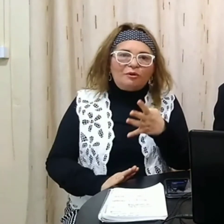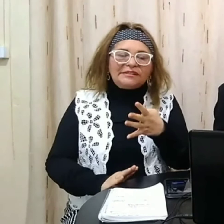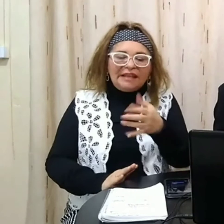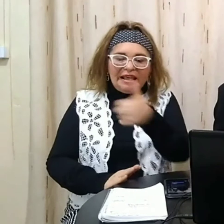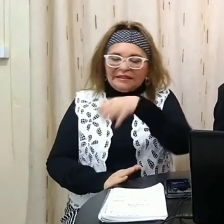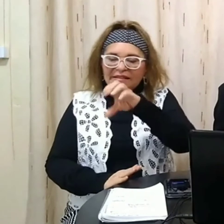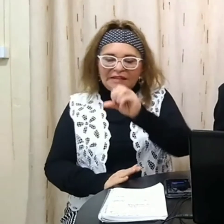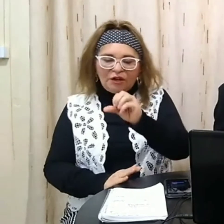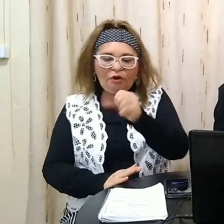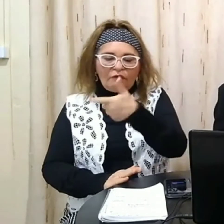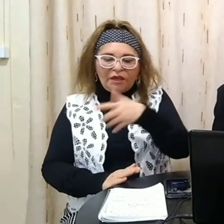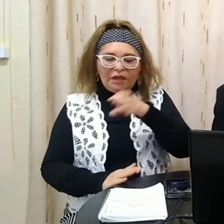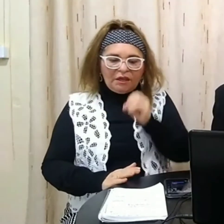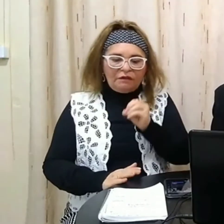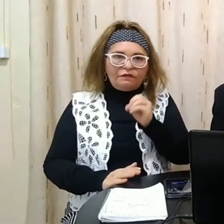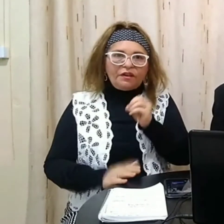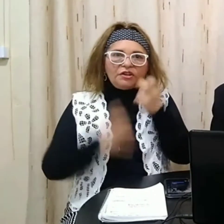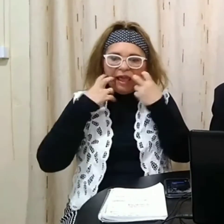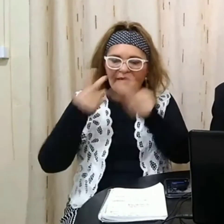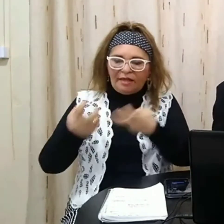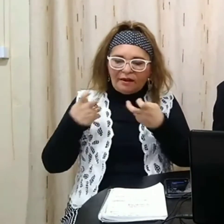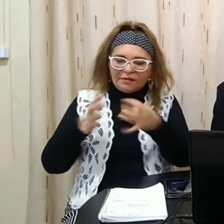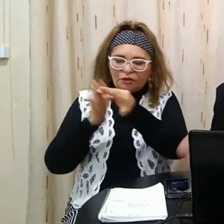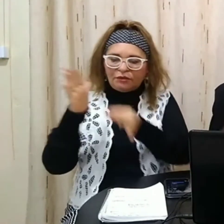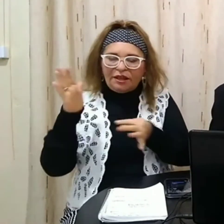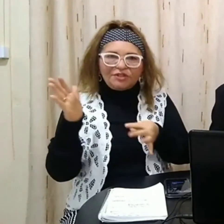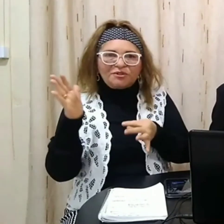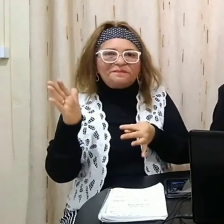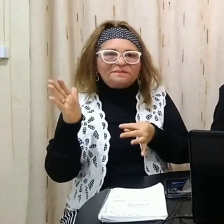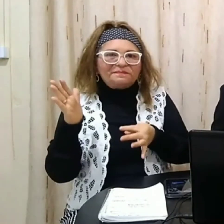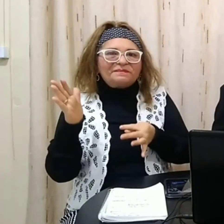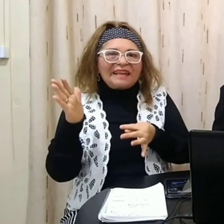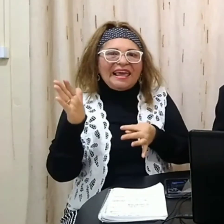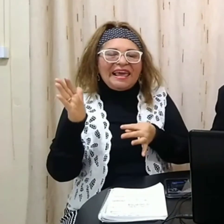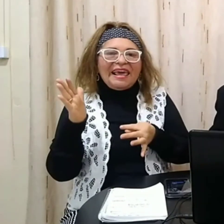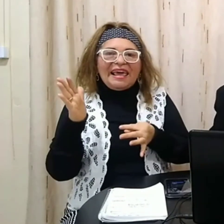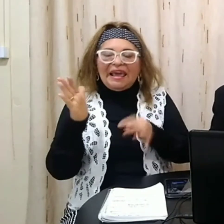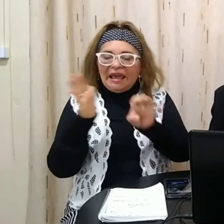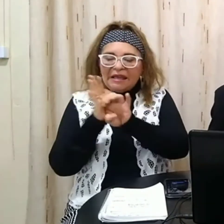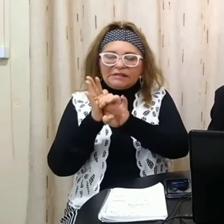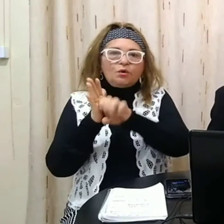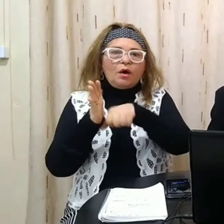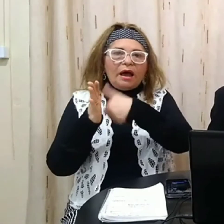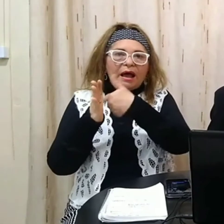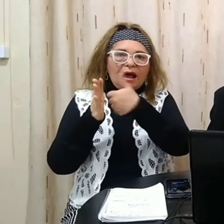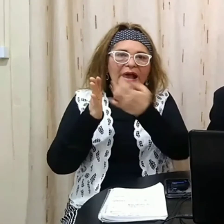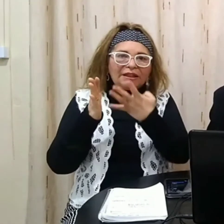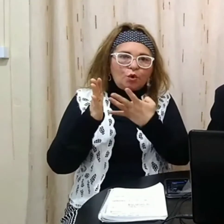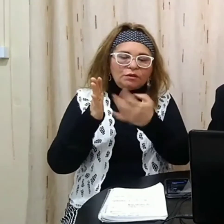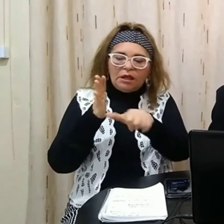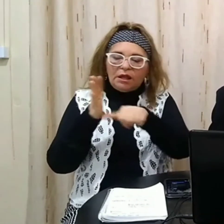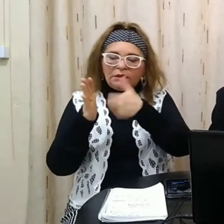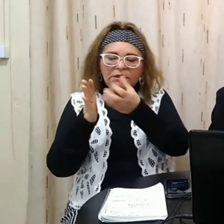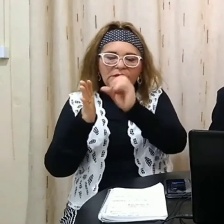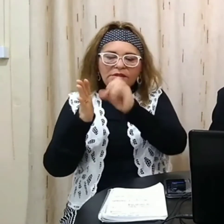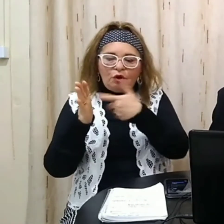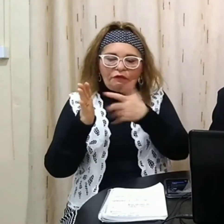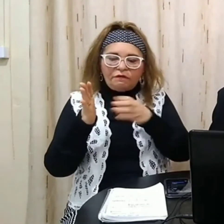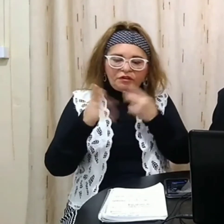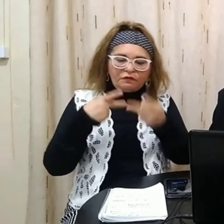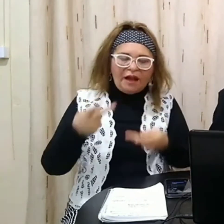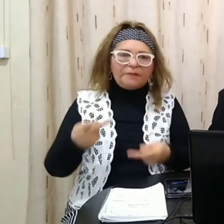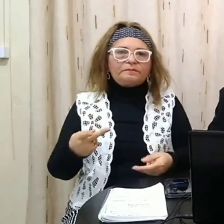19 e 20, é muito interessante aqui. Êxodo 14, 19 e 20, diz assim: